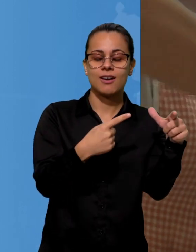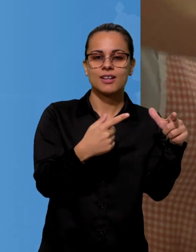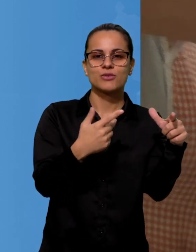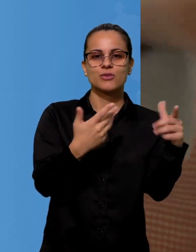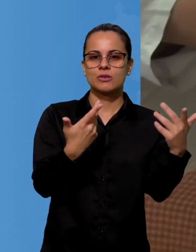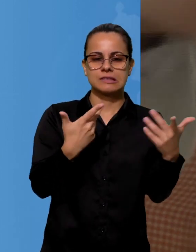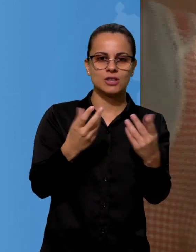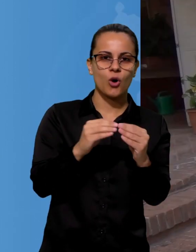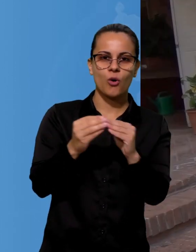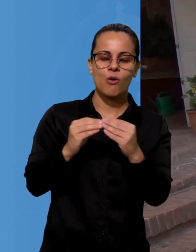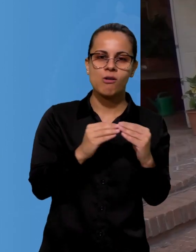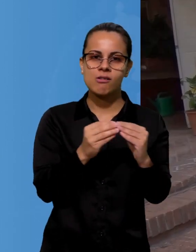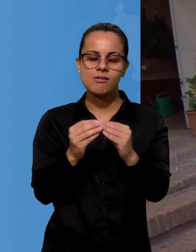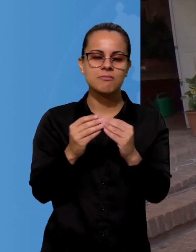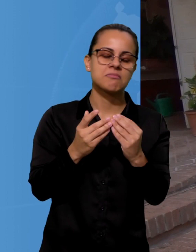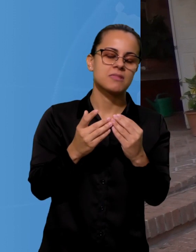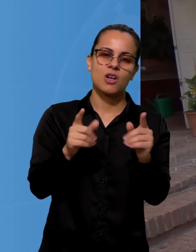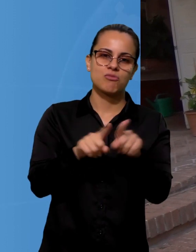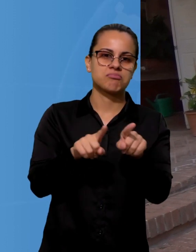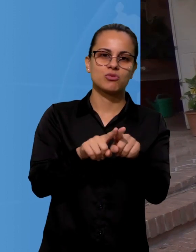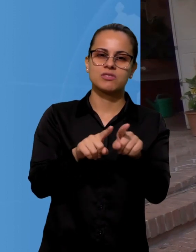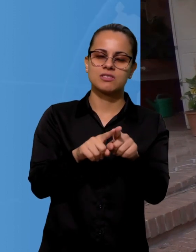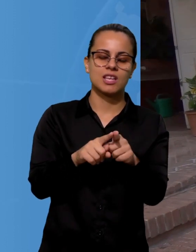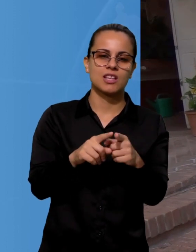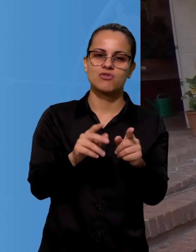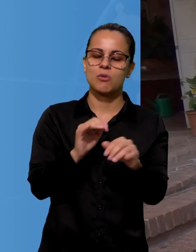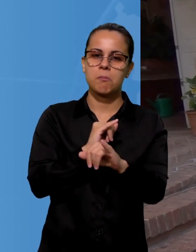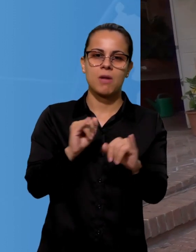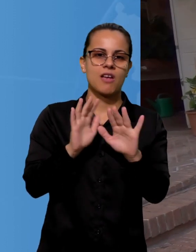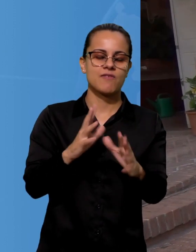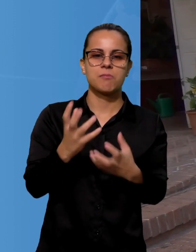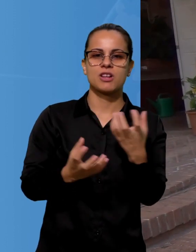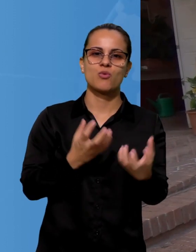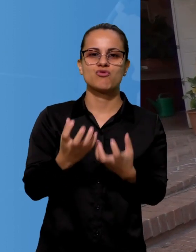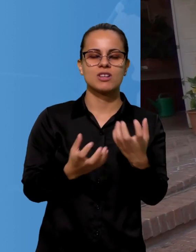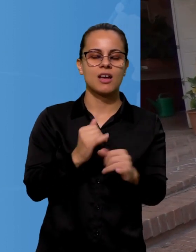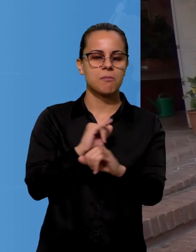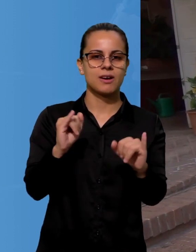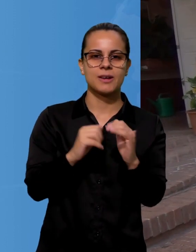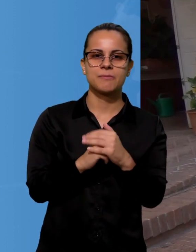sapevamo come fare. Mai, non abbiamo mai smesso di cucinare, mai.